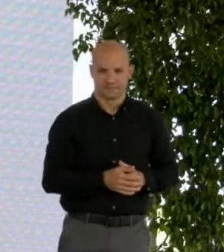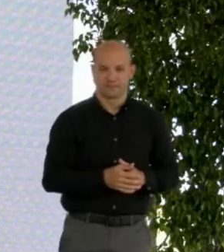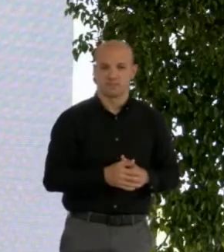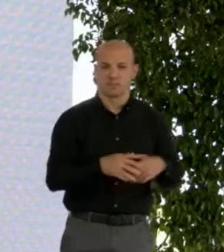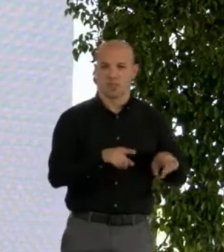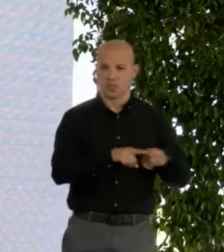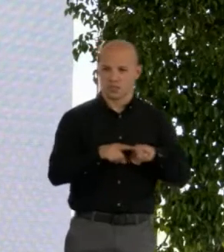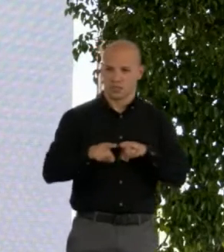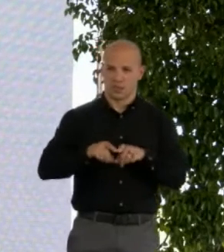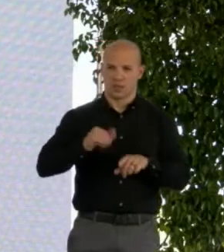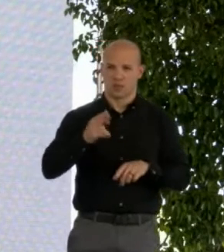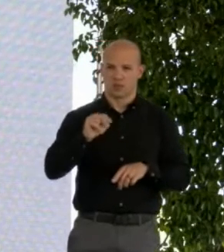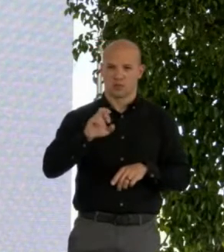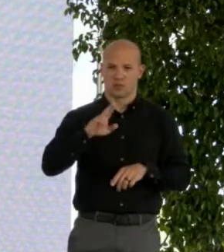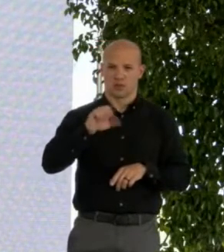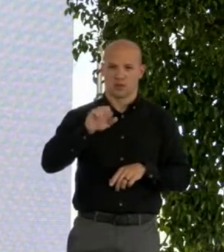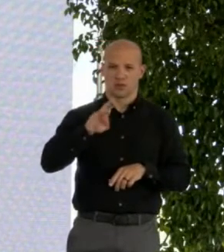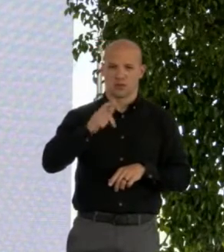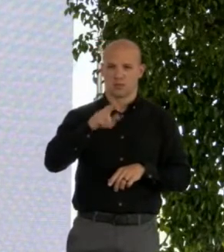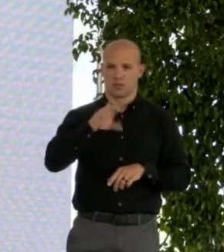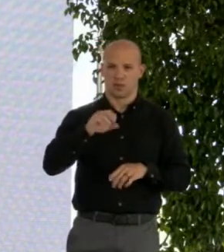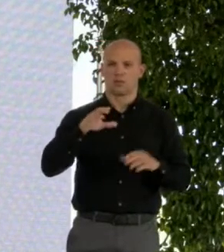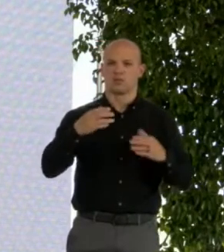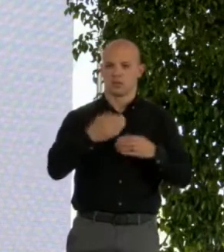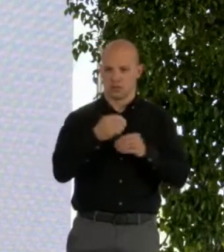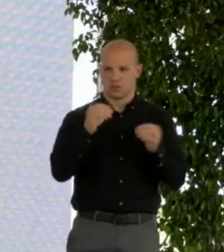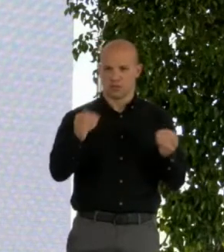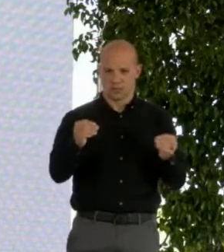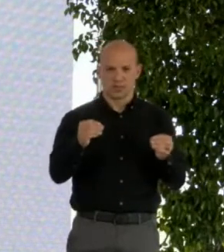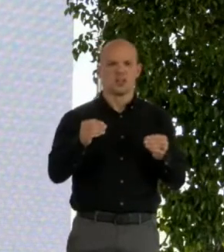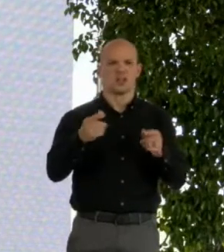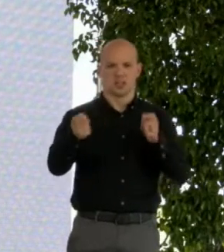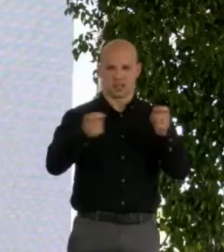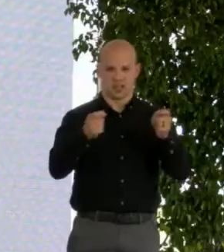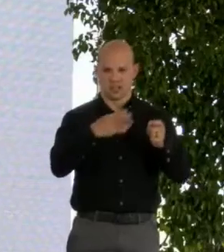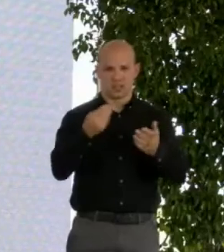Tenemos a Juan Carlos Blanco, de la Oficina de Gerencia y Presupuesto.